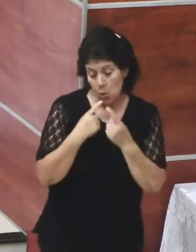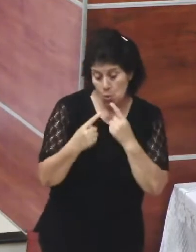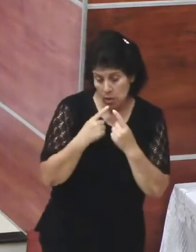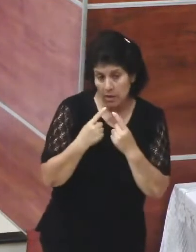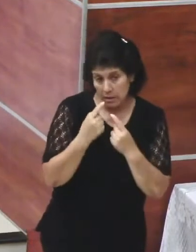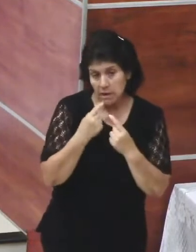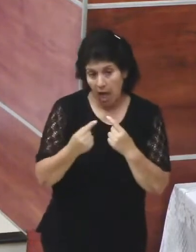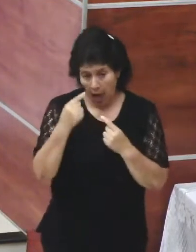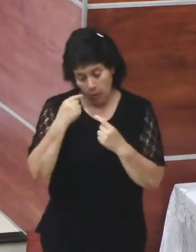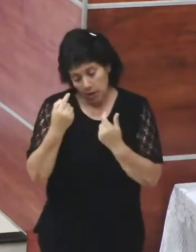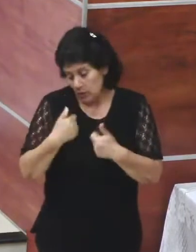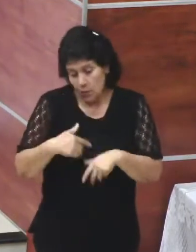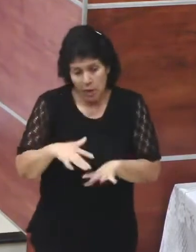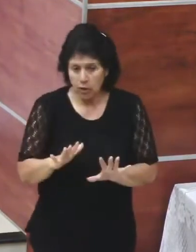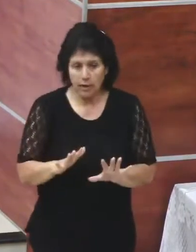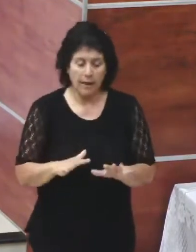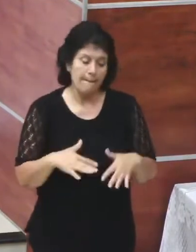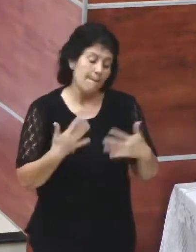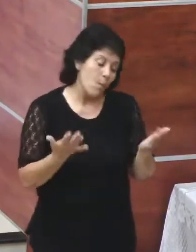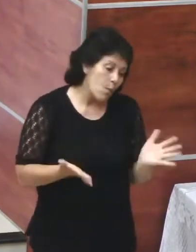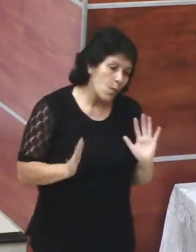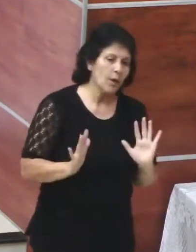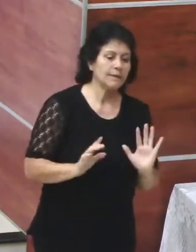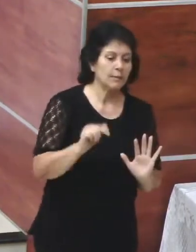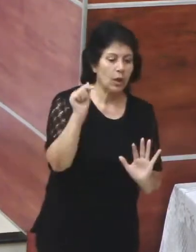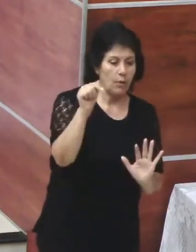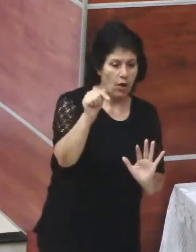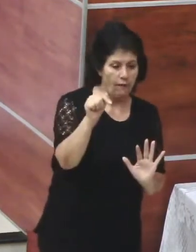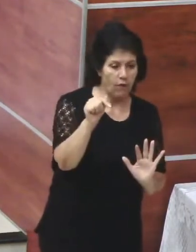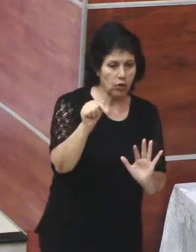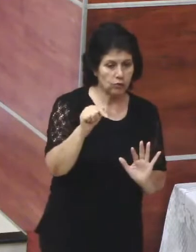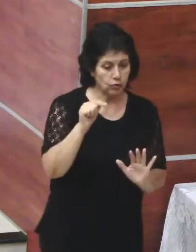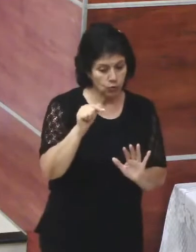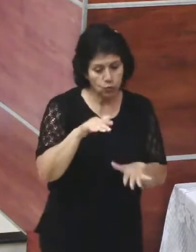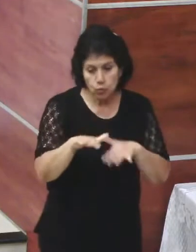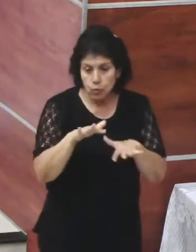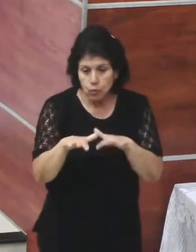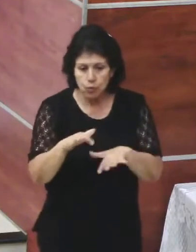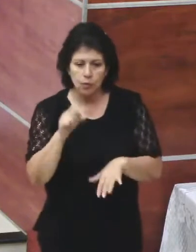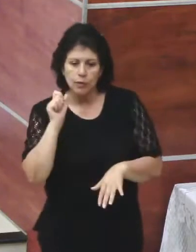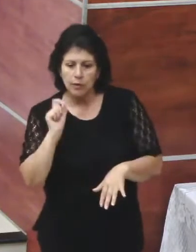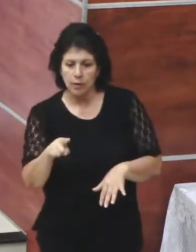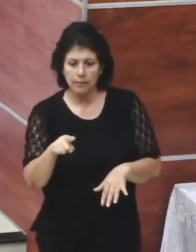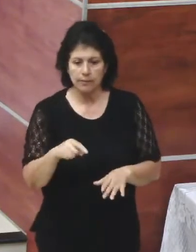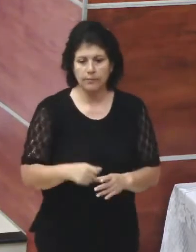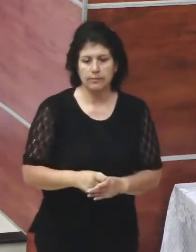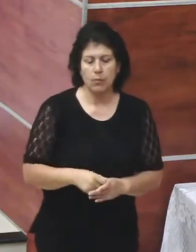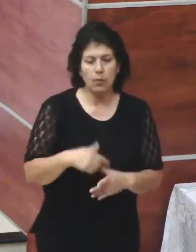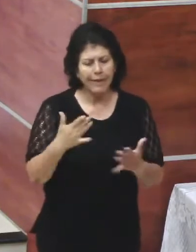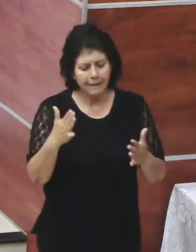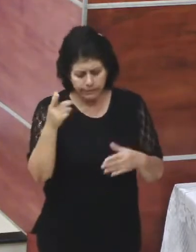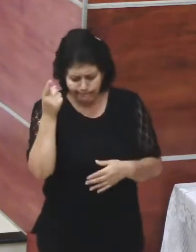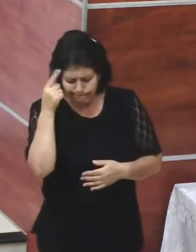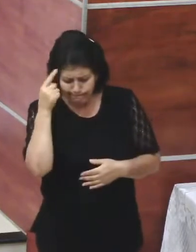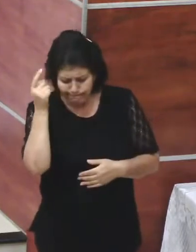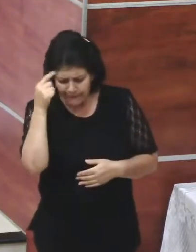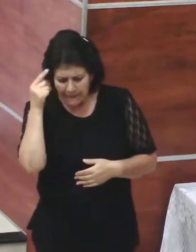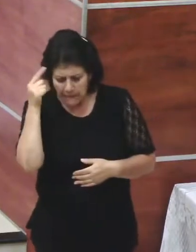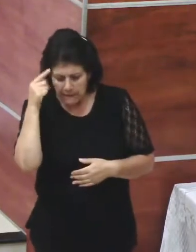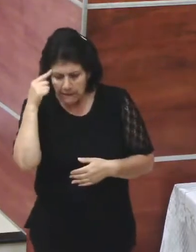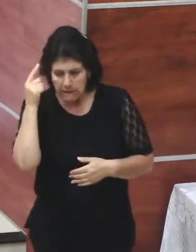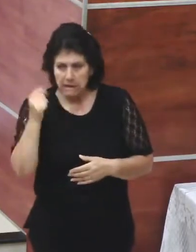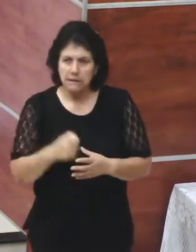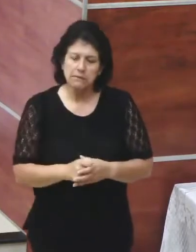tal vez, si eso te ha venido sucediendo, puede ser que probablemente en tu mente te hayas gestado